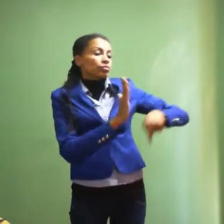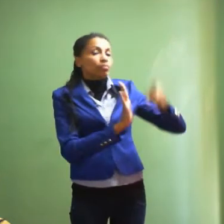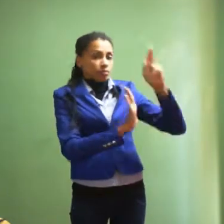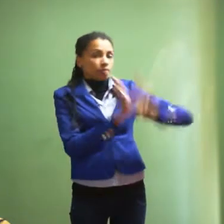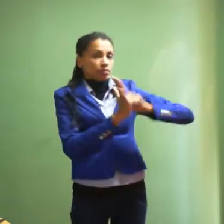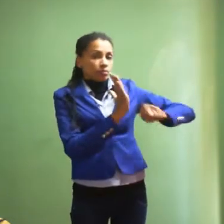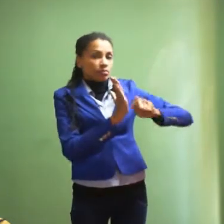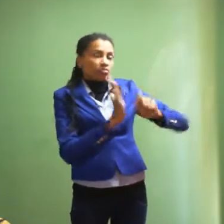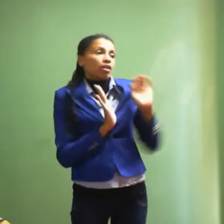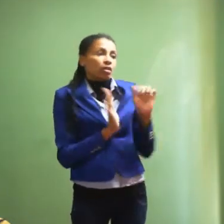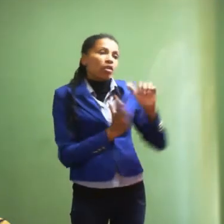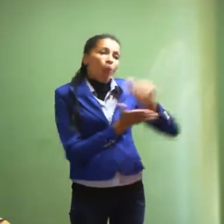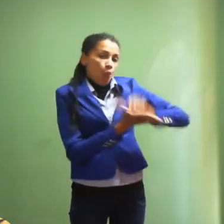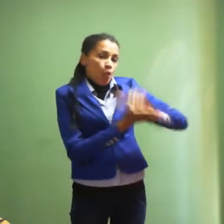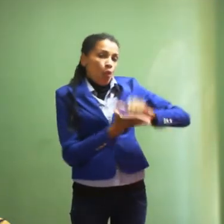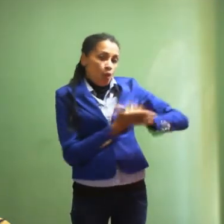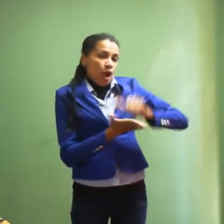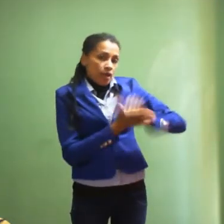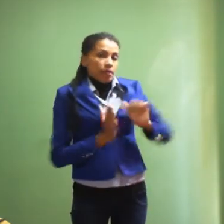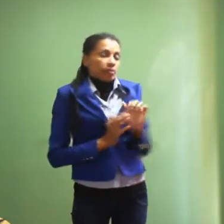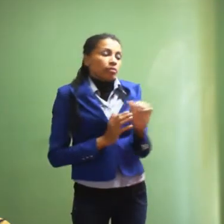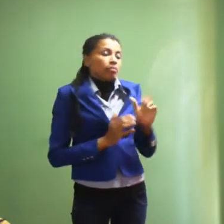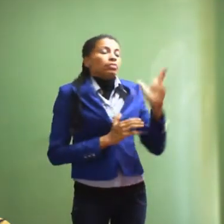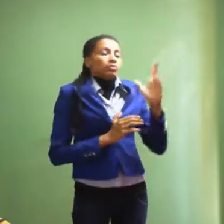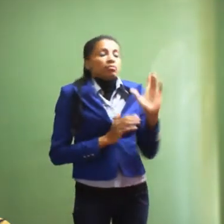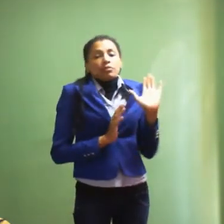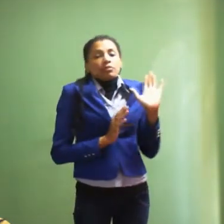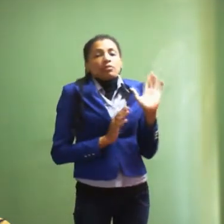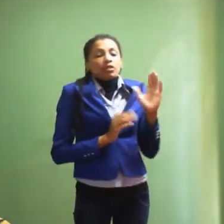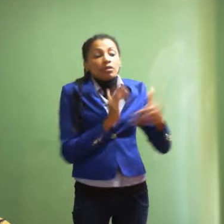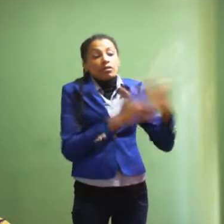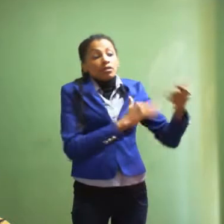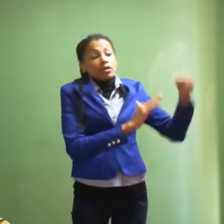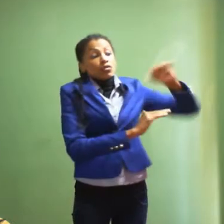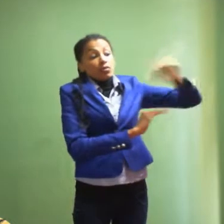articular al trabajo de proyectos pedagógicos de muchas maneras.